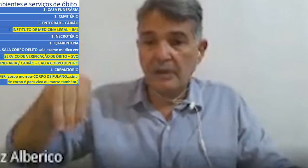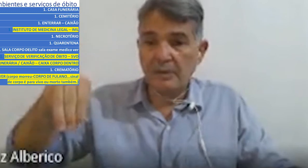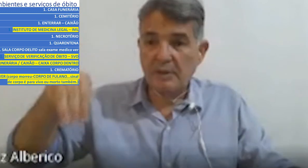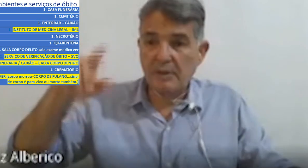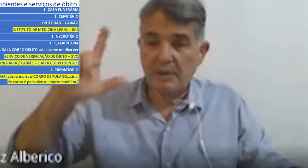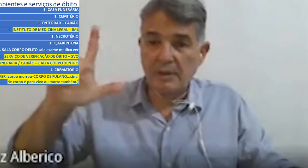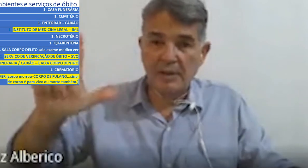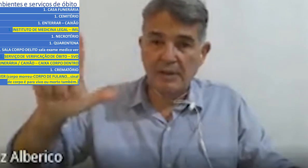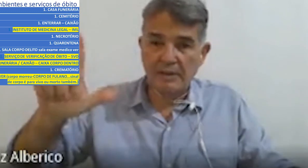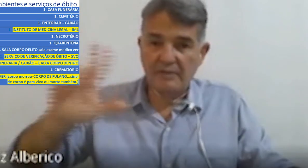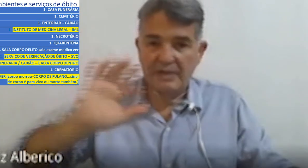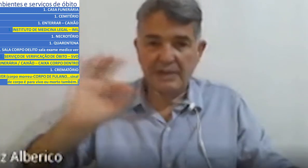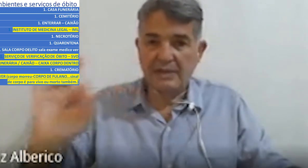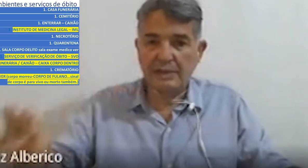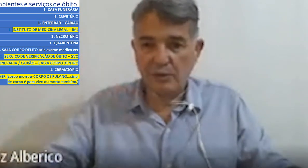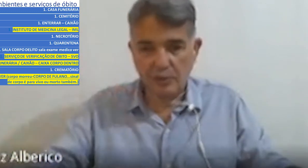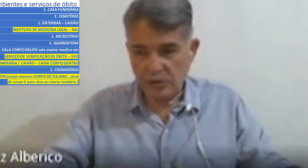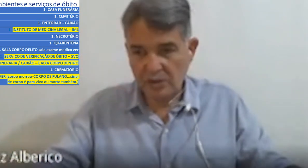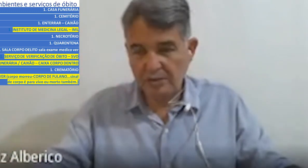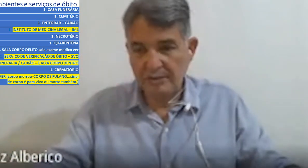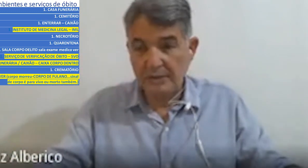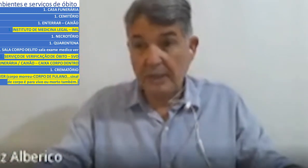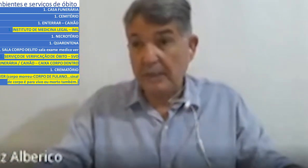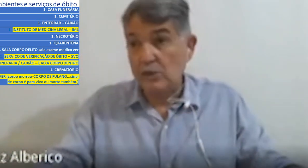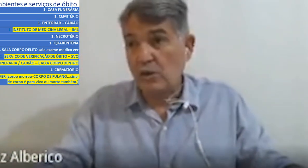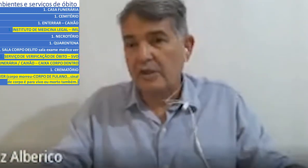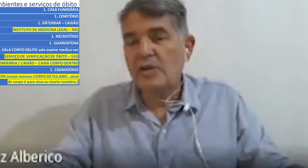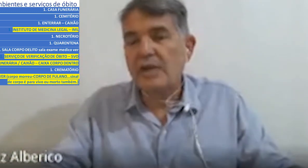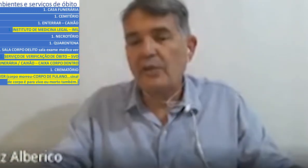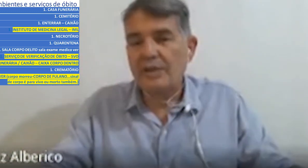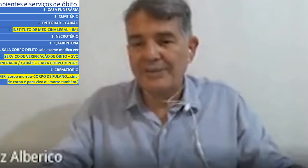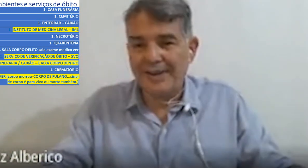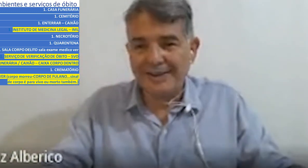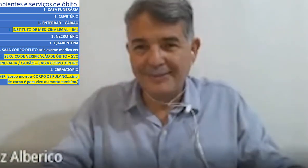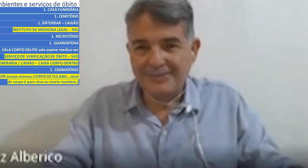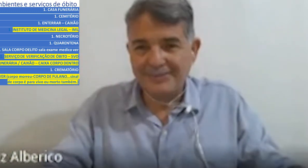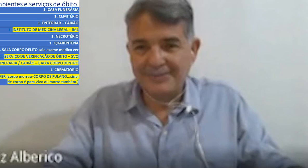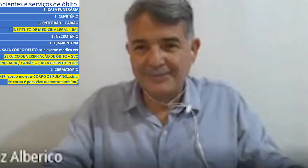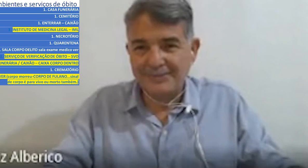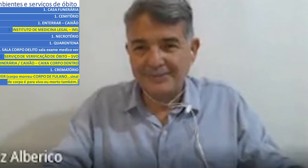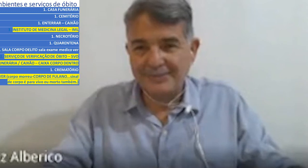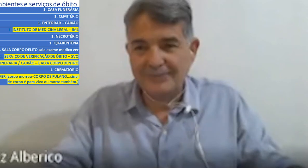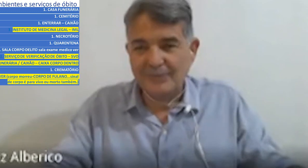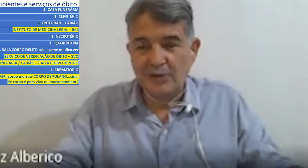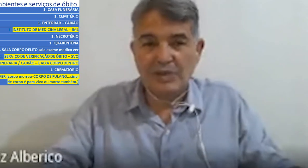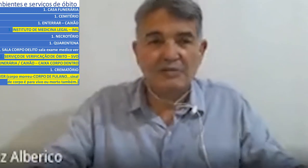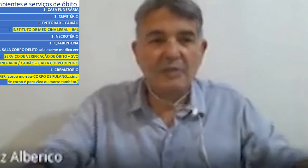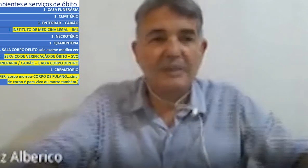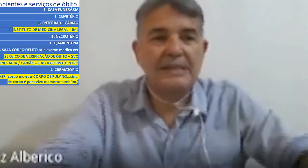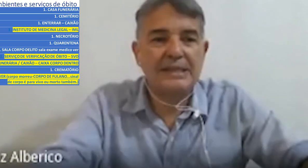IML vai ser a datilologia, só que o que é o IML? Então a gente vai